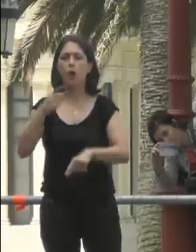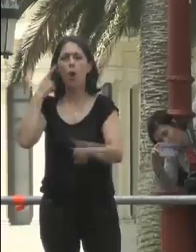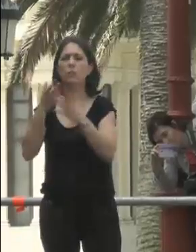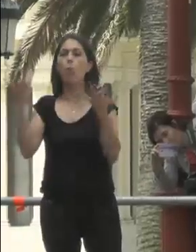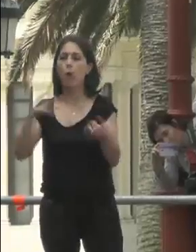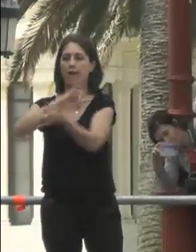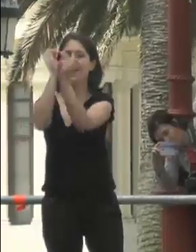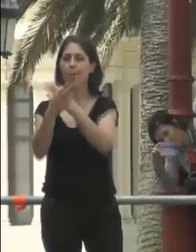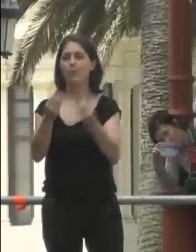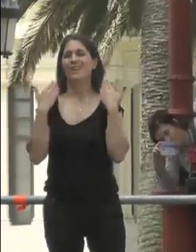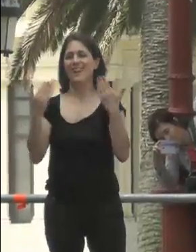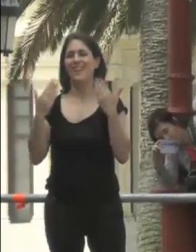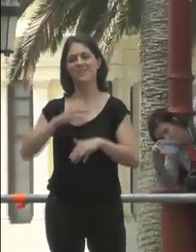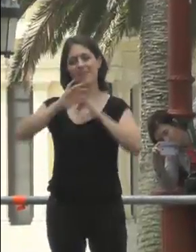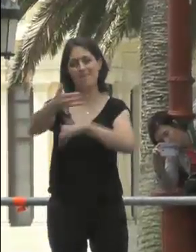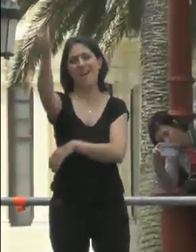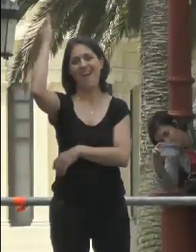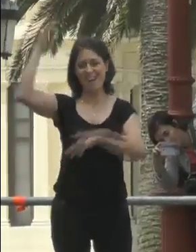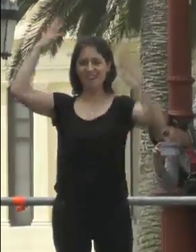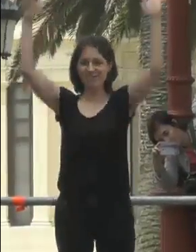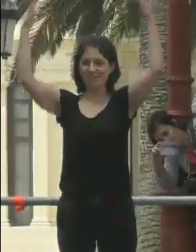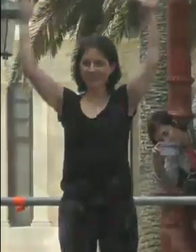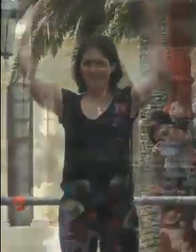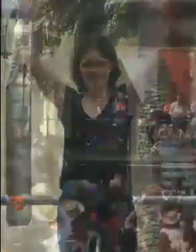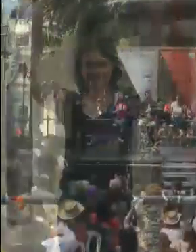cambio. Moitas gracias e hai Marea.